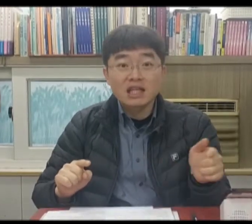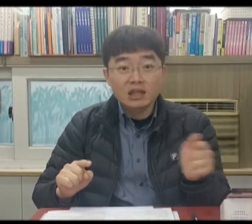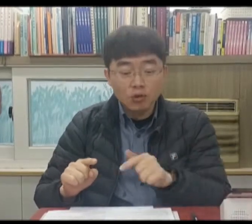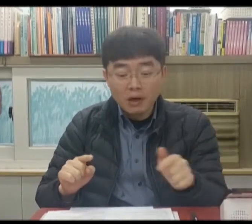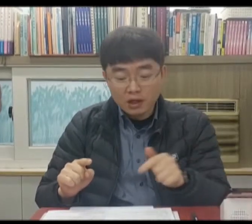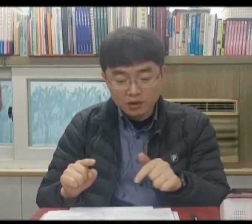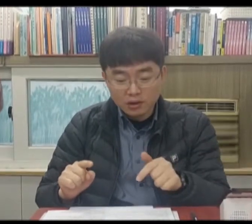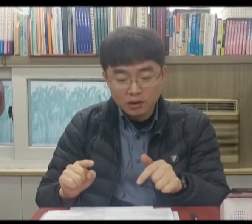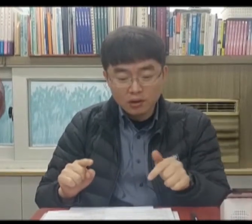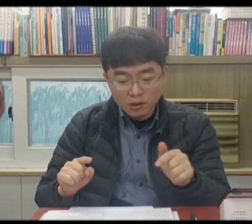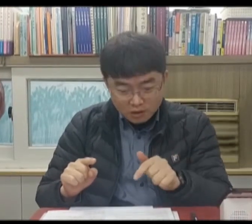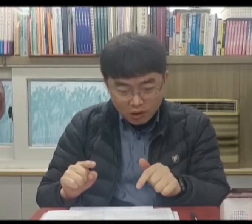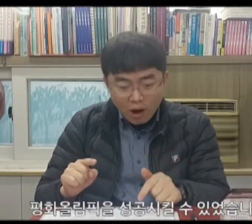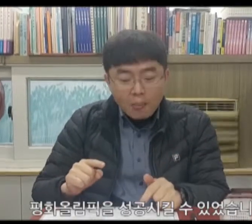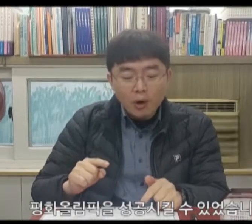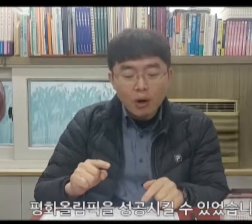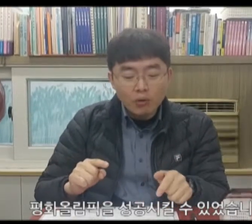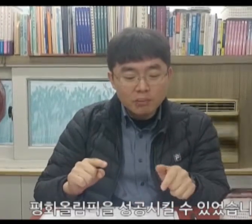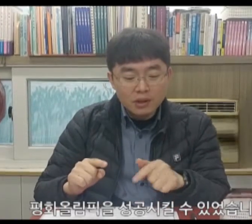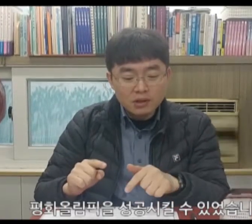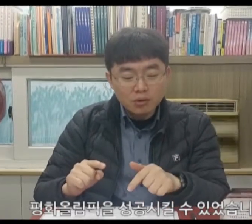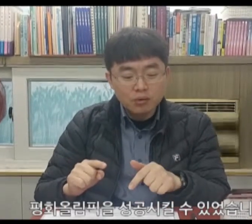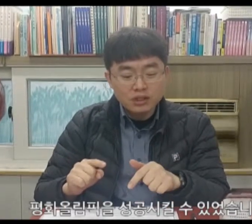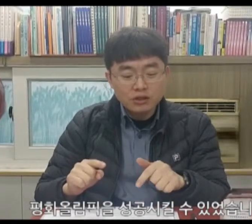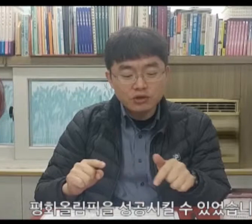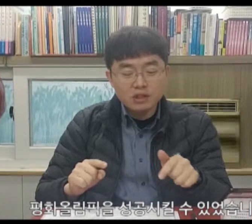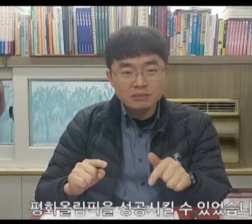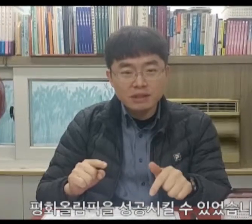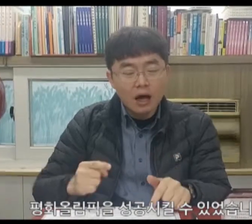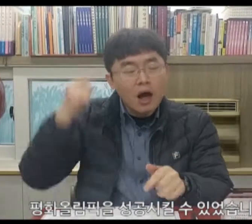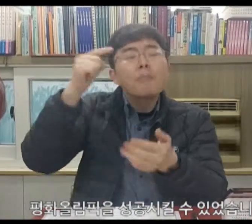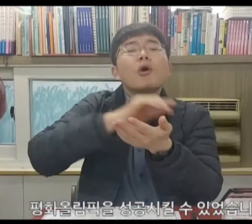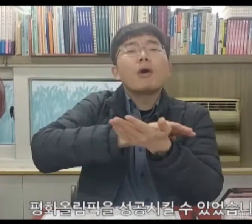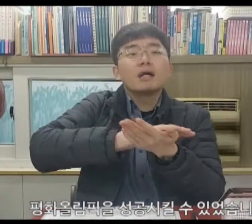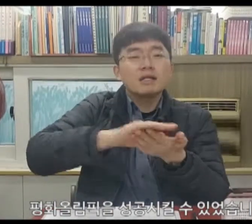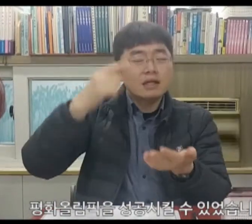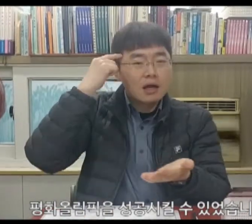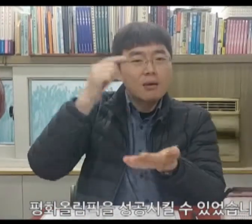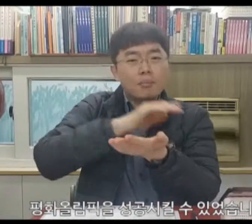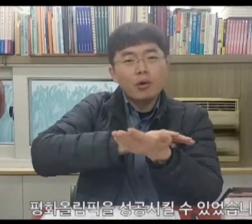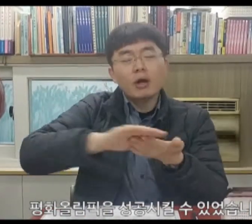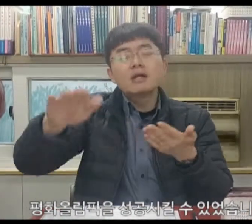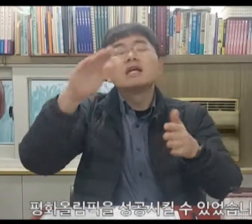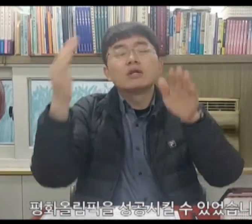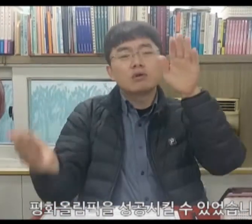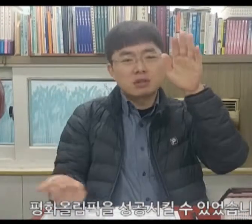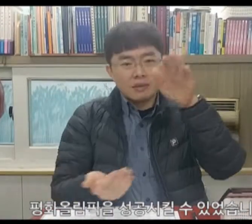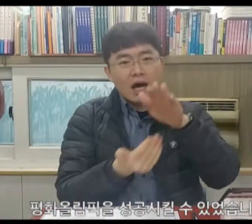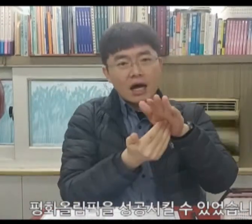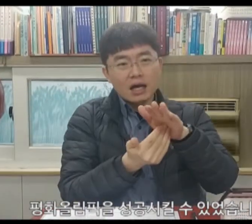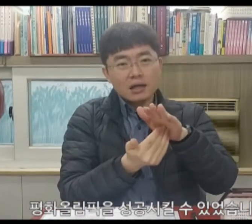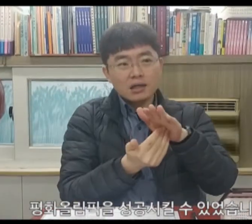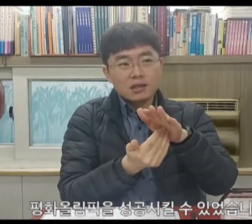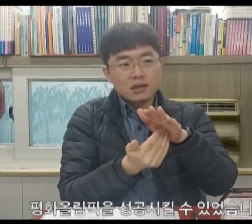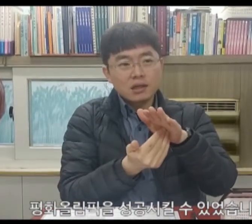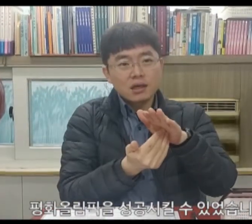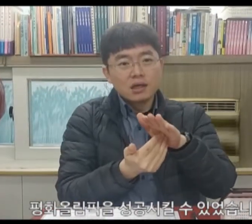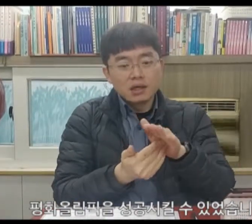되게 촉박하거든요. 그래서 평화 올림픽을 성공시킬 수 있었습니다. 평화를 이루었습니다.